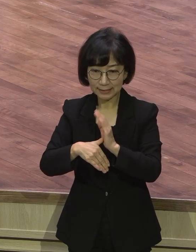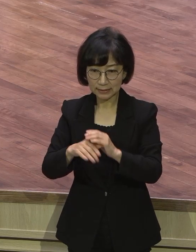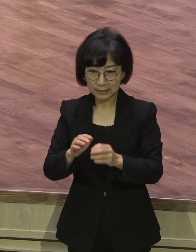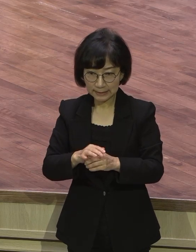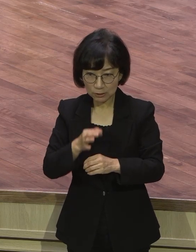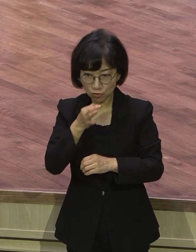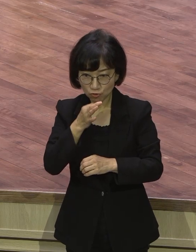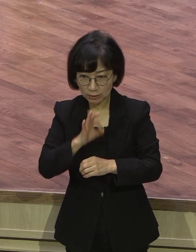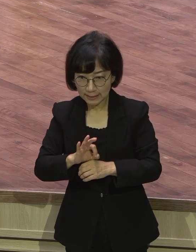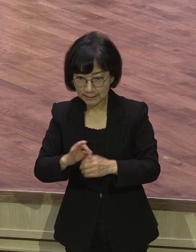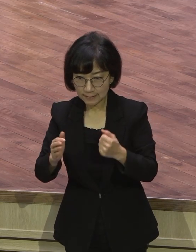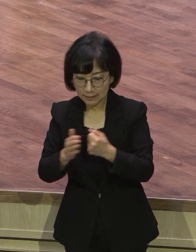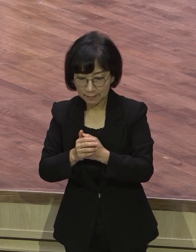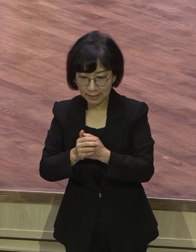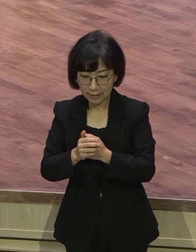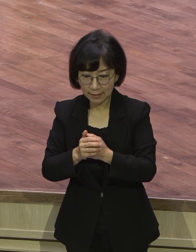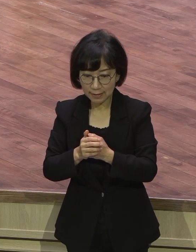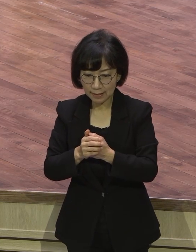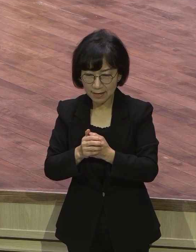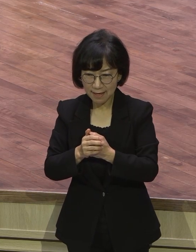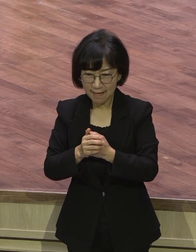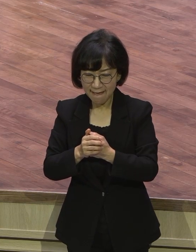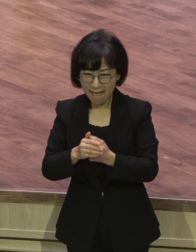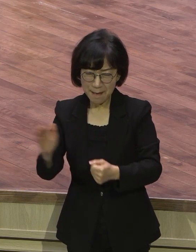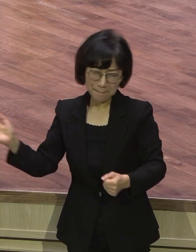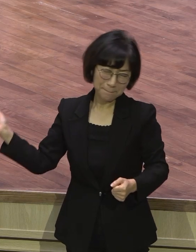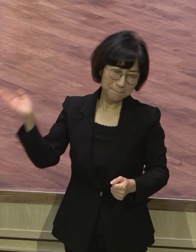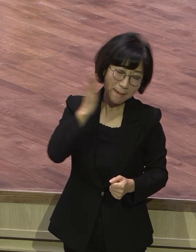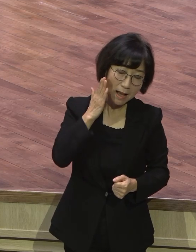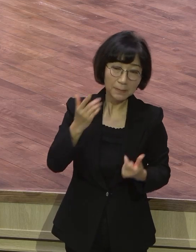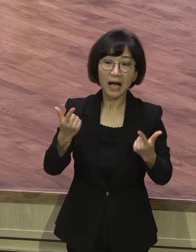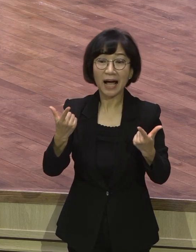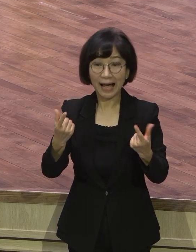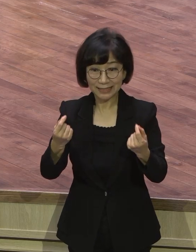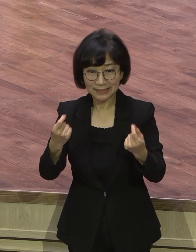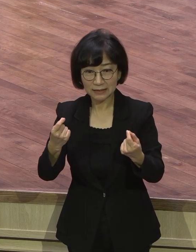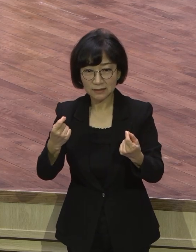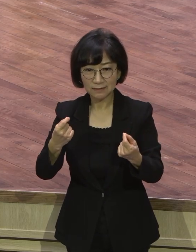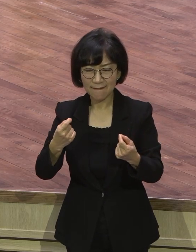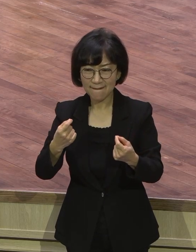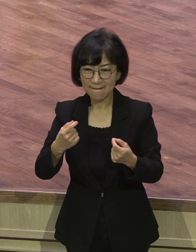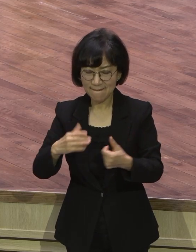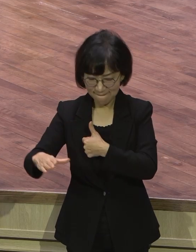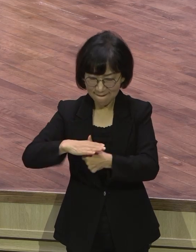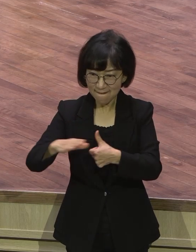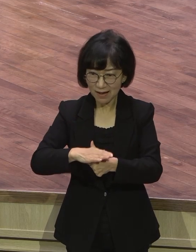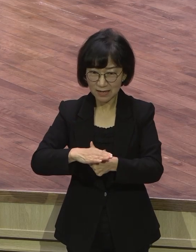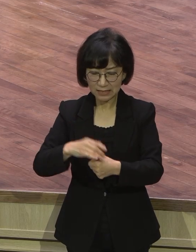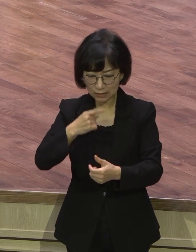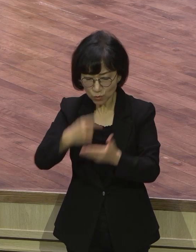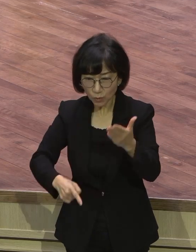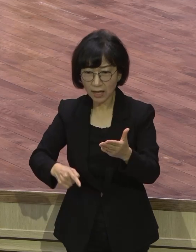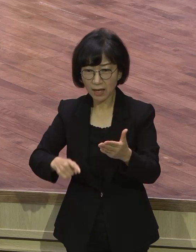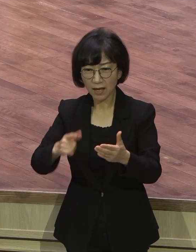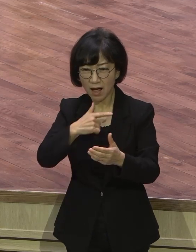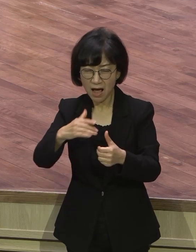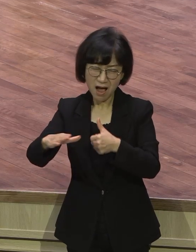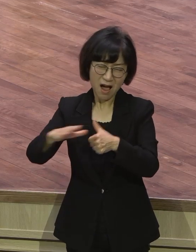때문에 뺨을 맞는 것과 같은 모욕을 당하고 재산상의 손해를 보고